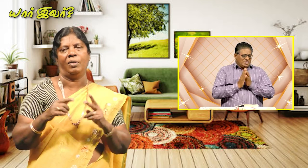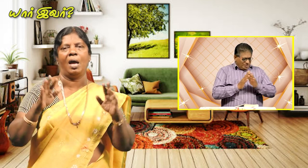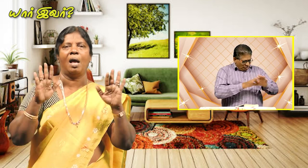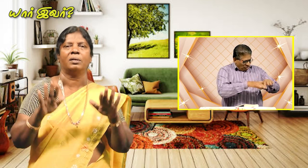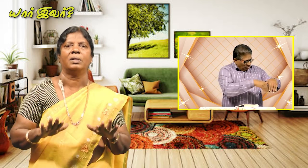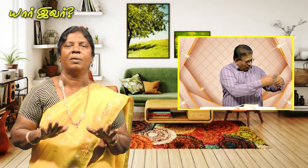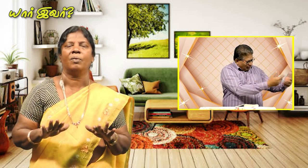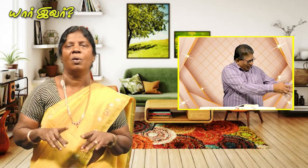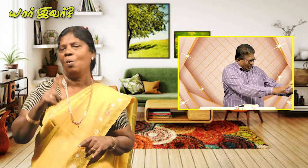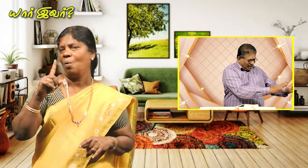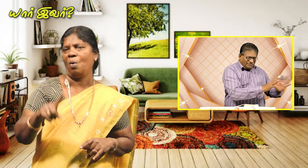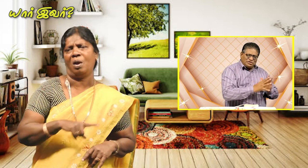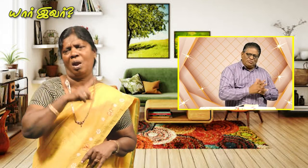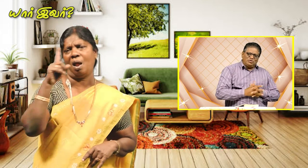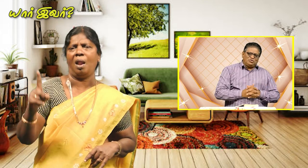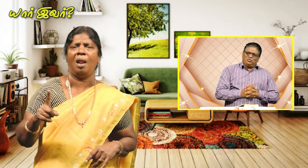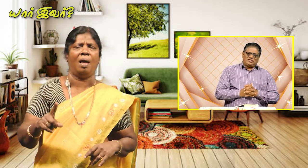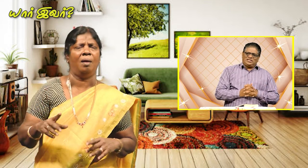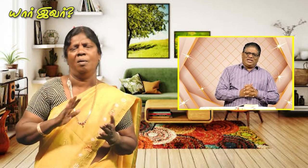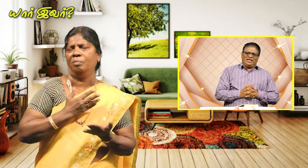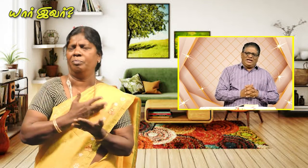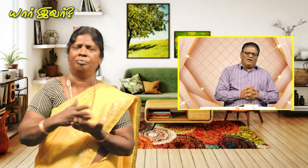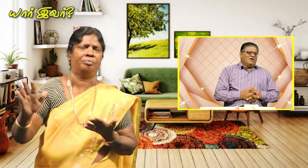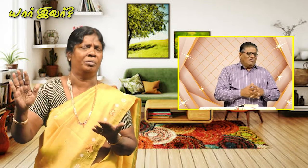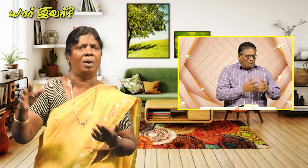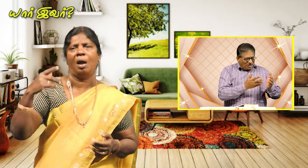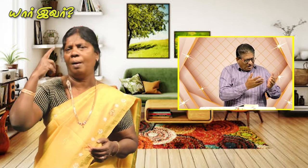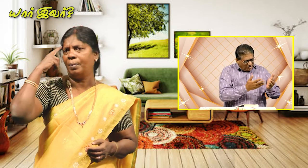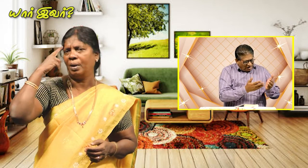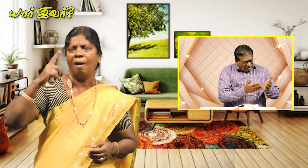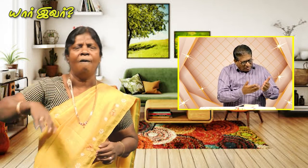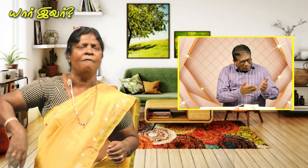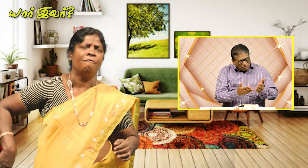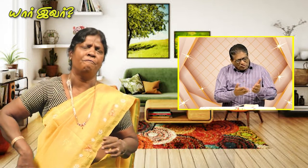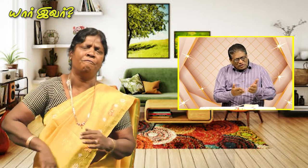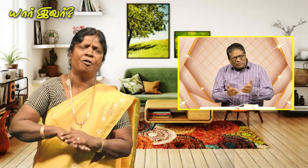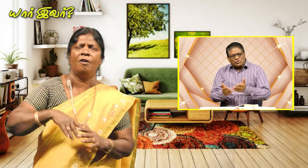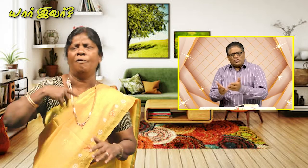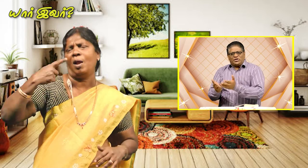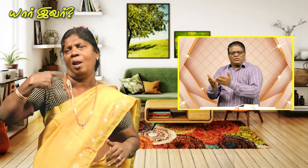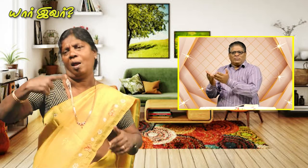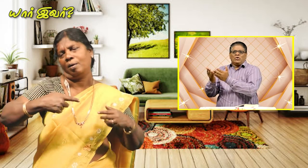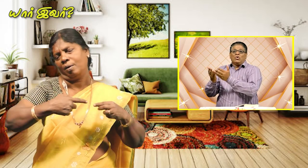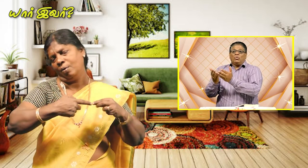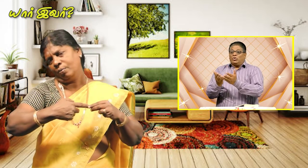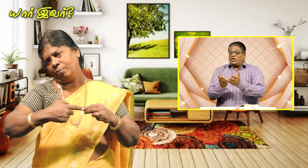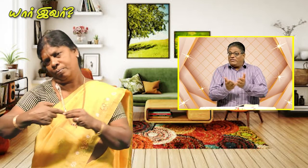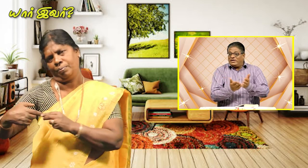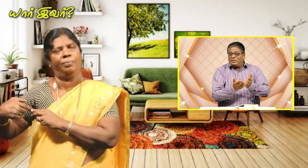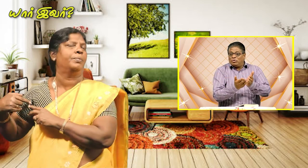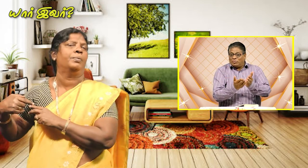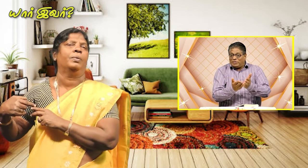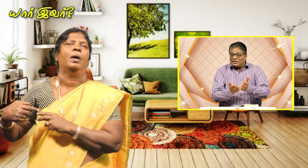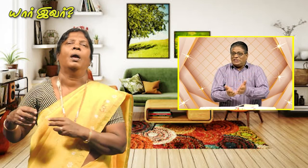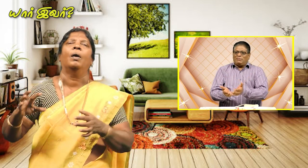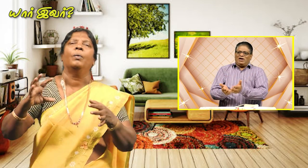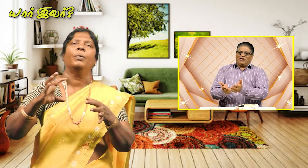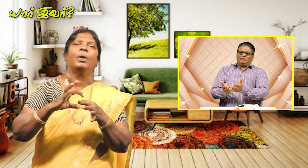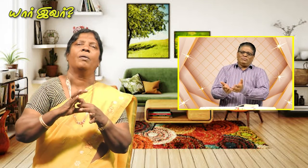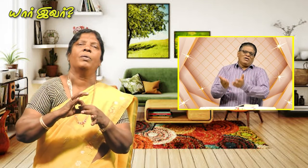ஆசீர்வாதம். இதோ ஒரு நாளில் எல்லா விஷயமும் முடிஞ்சு போச்சுன்னு அல்ல, வாழ்நாள் முழுவதும் தொடரும் உறவின்